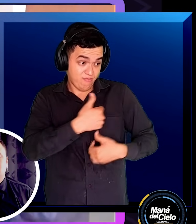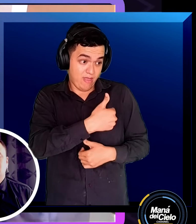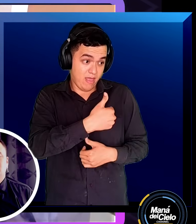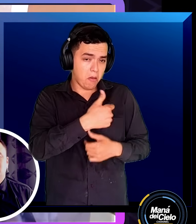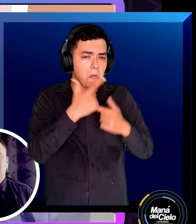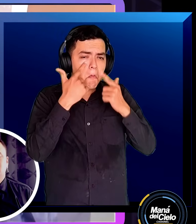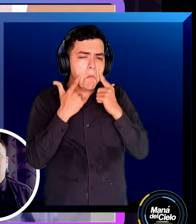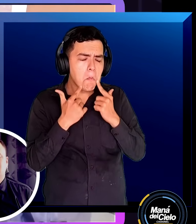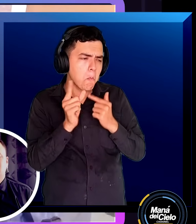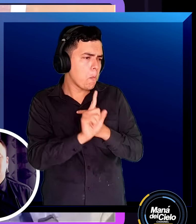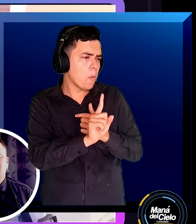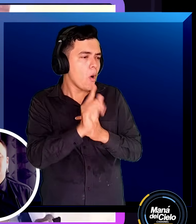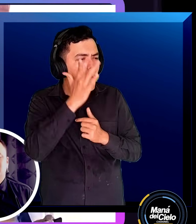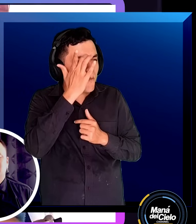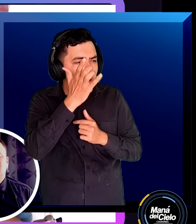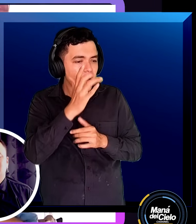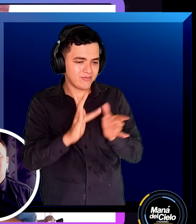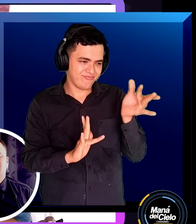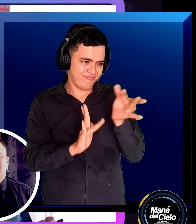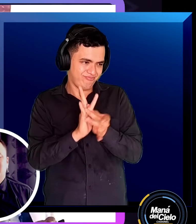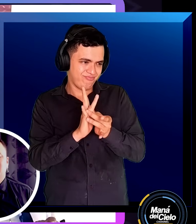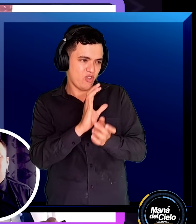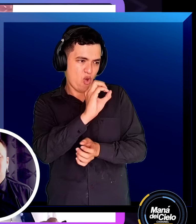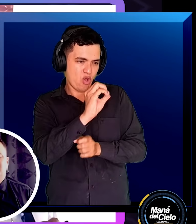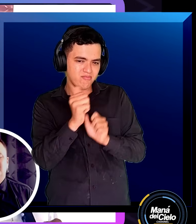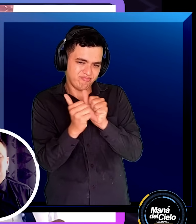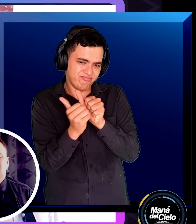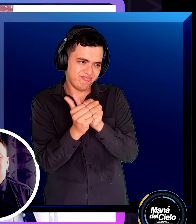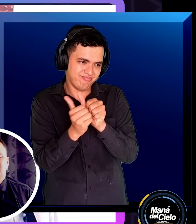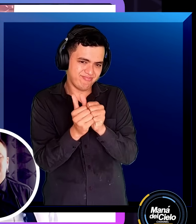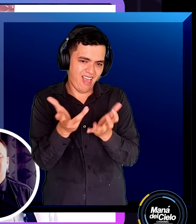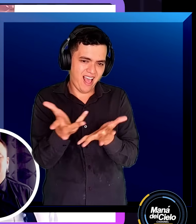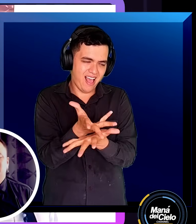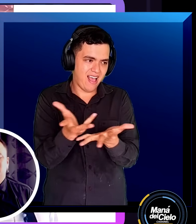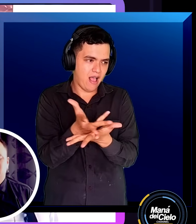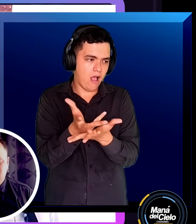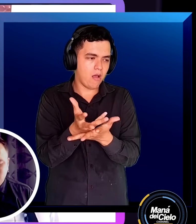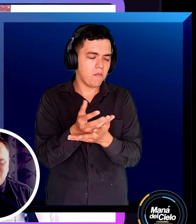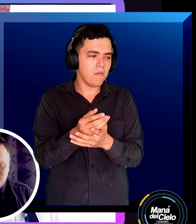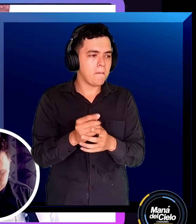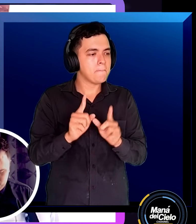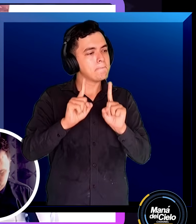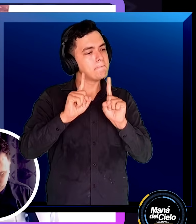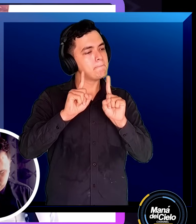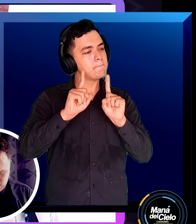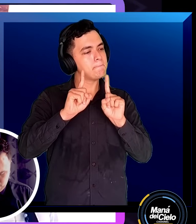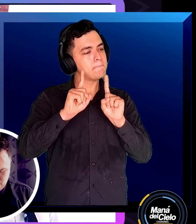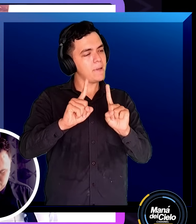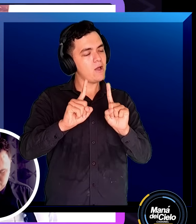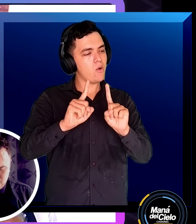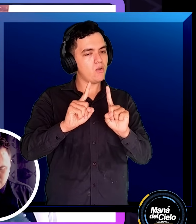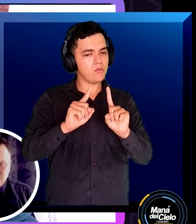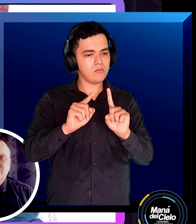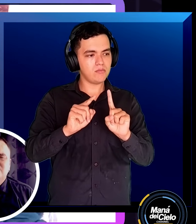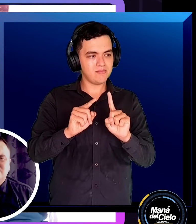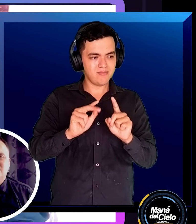vamos a orar y vamos a decirle al Señor en este día, esta mañana, en esta enseñanza,